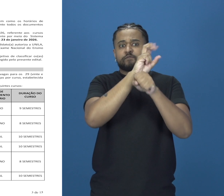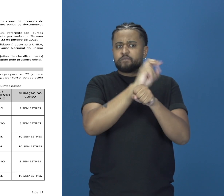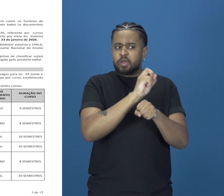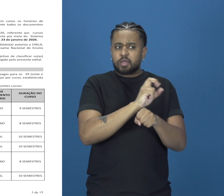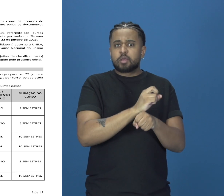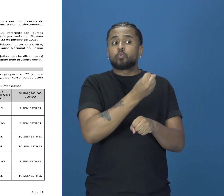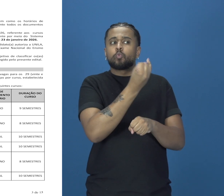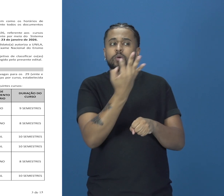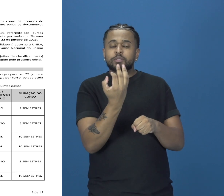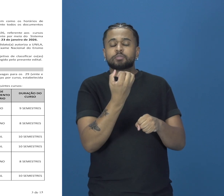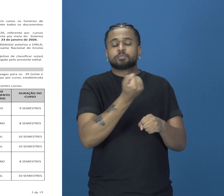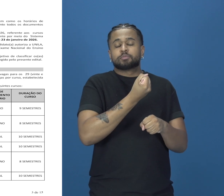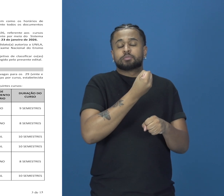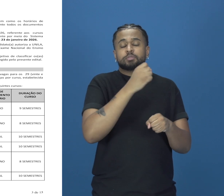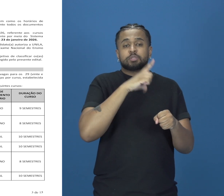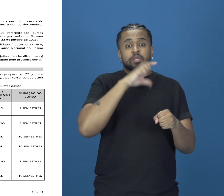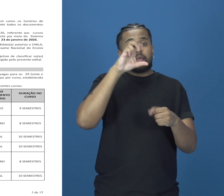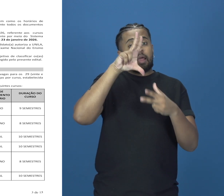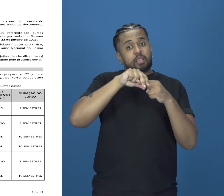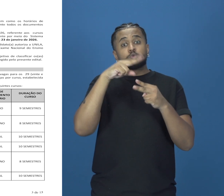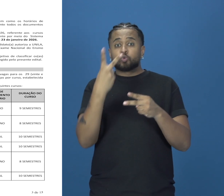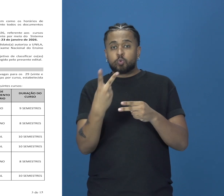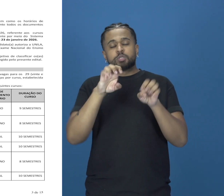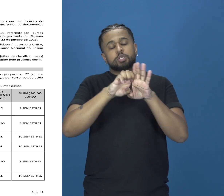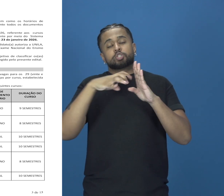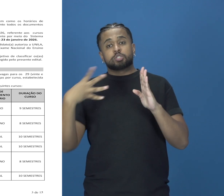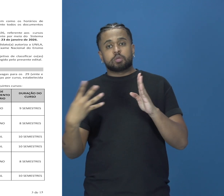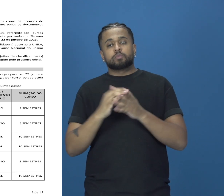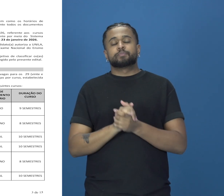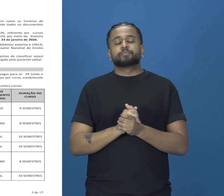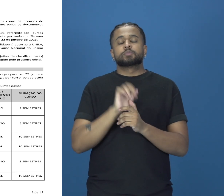curso estabelecida no anexo 2 do presente edital.